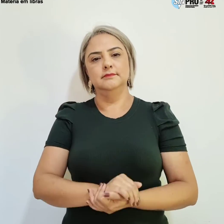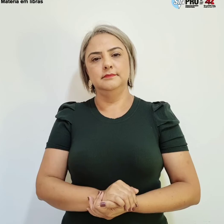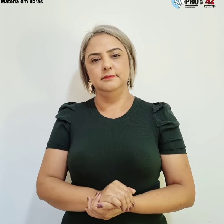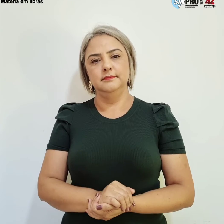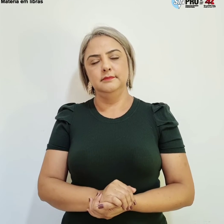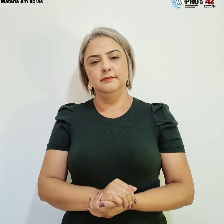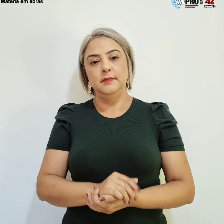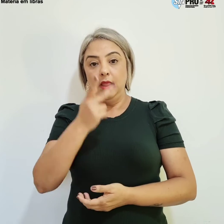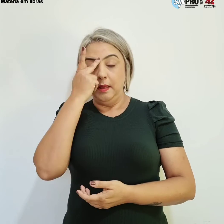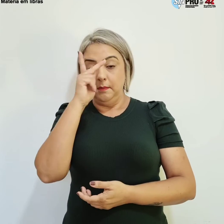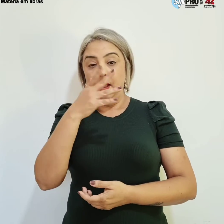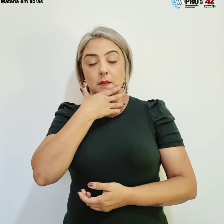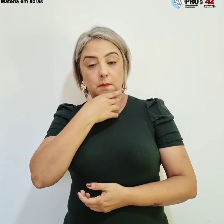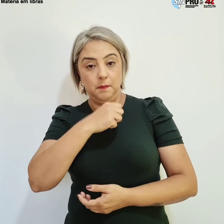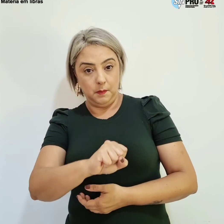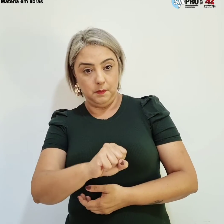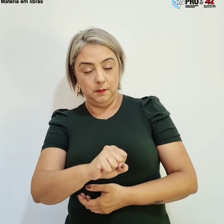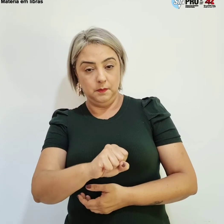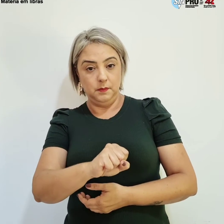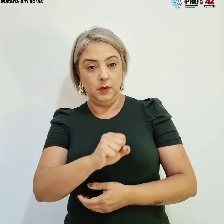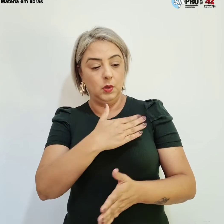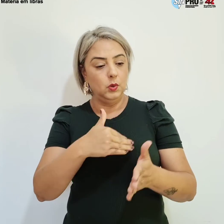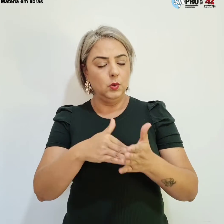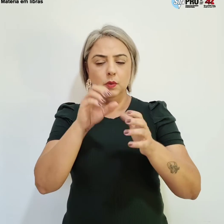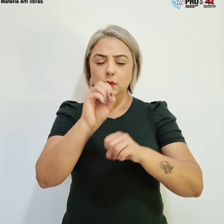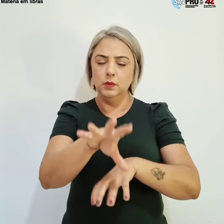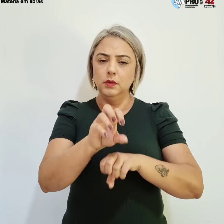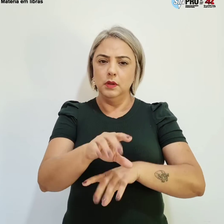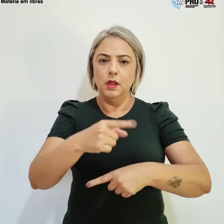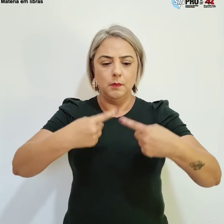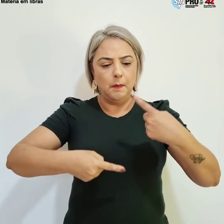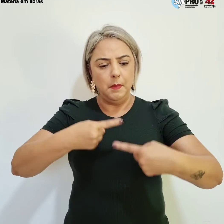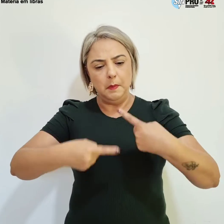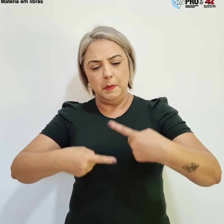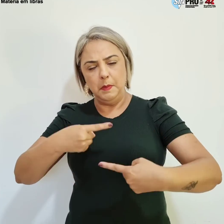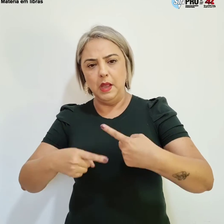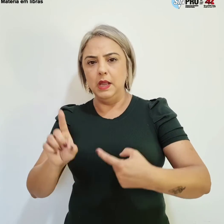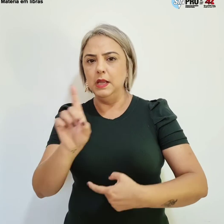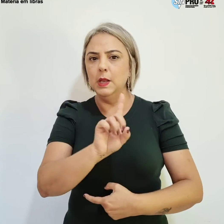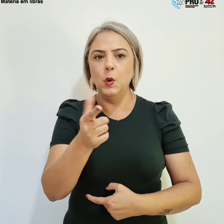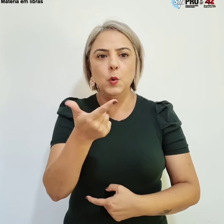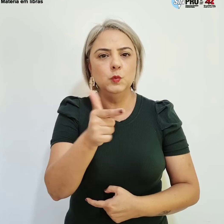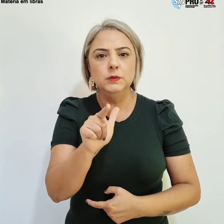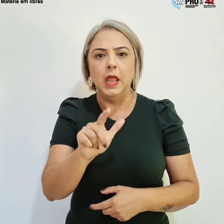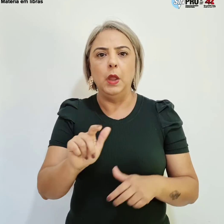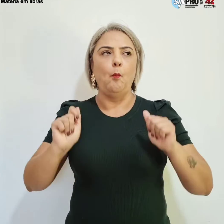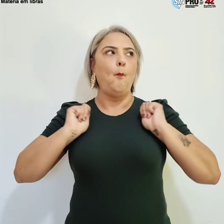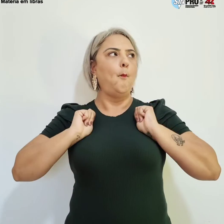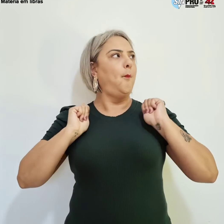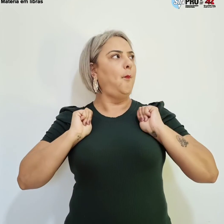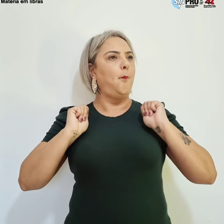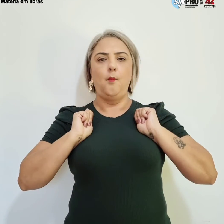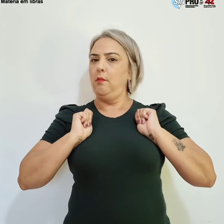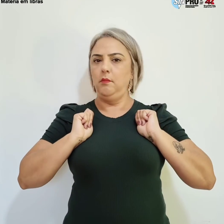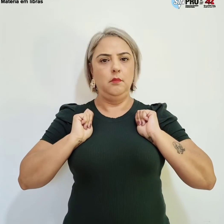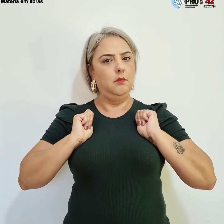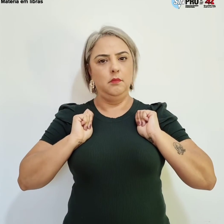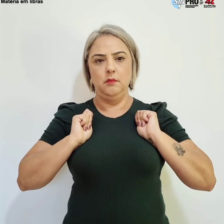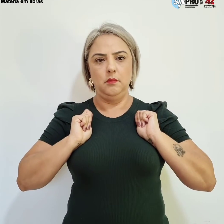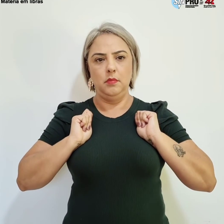Para Paulo Freire, toda educação é política e não existe neutralidade. Enquanto a